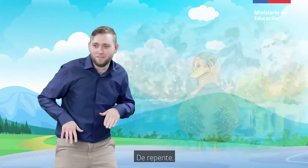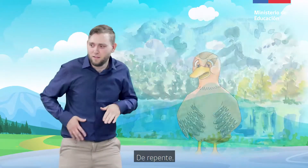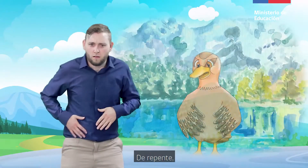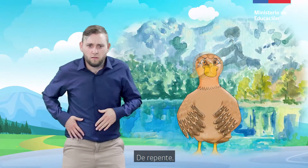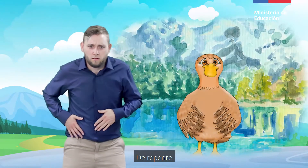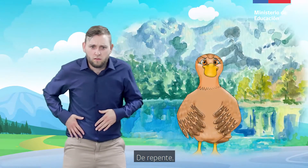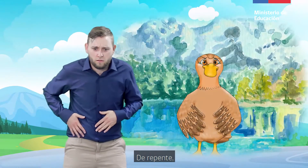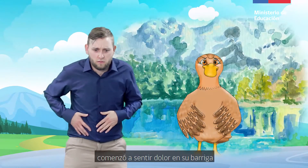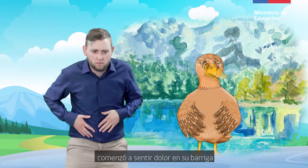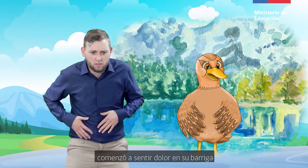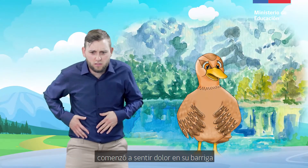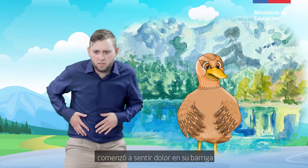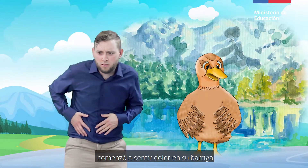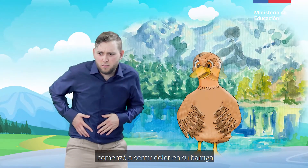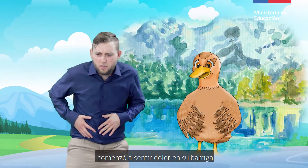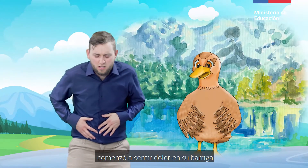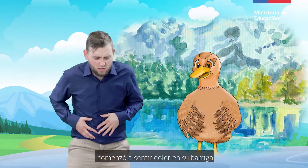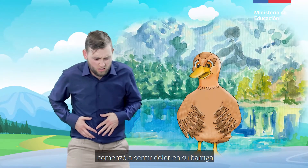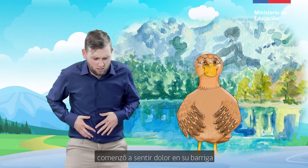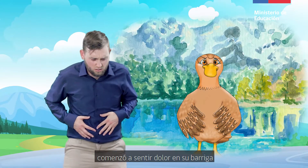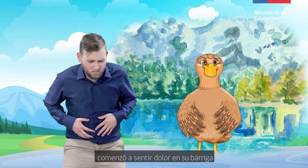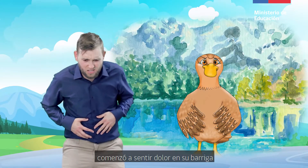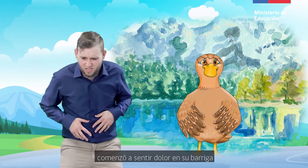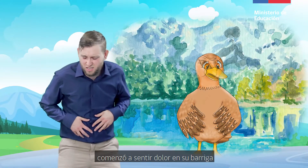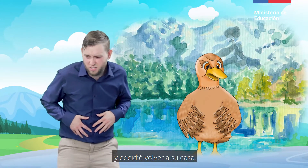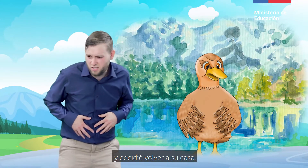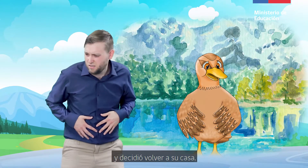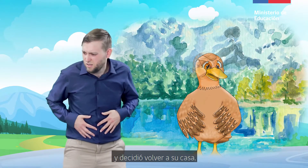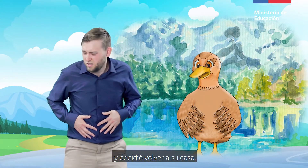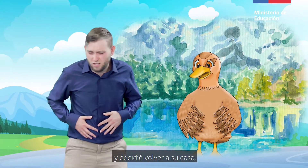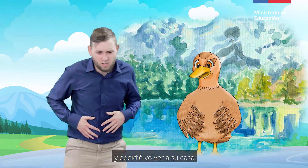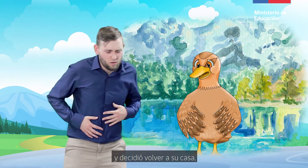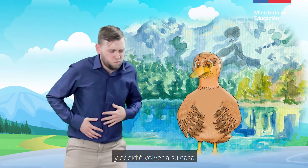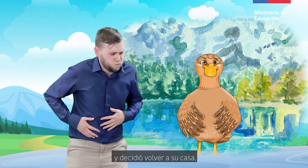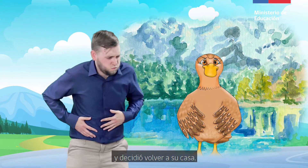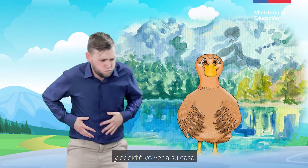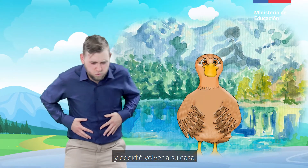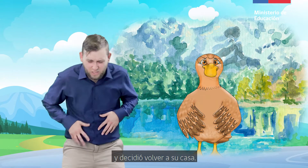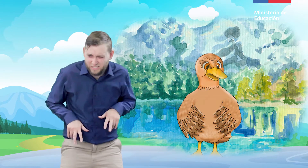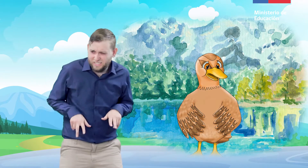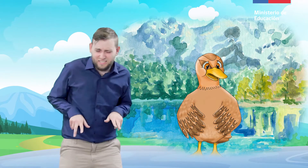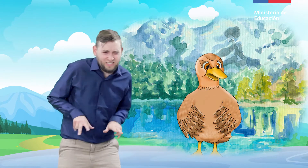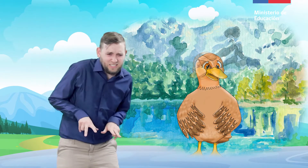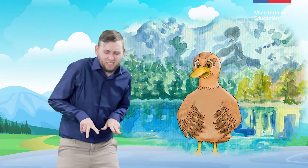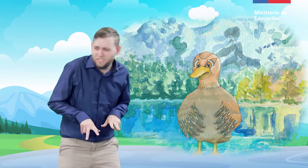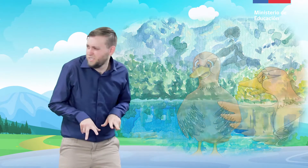De repente, comenzó a sentir dolor en su barriga y decidió volver a su casa.